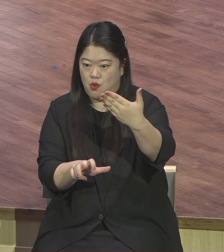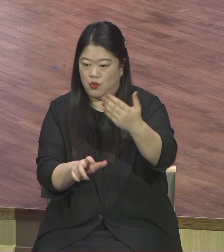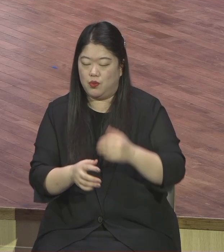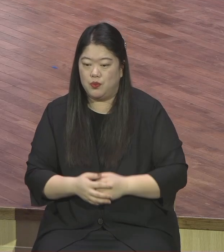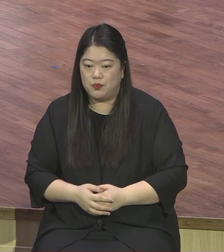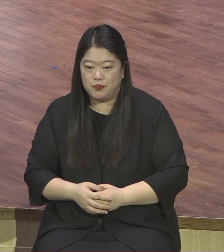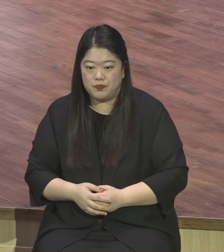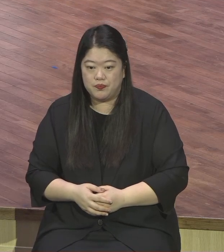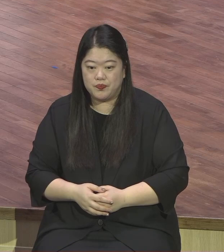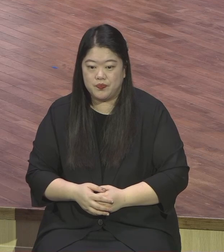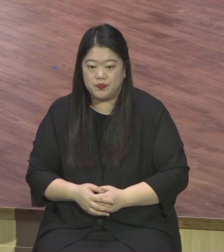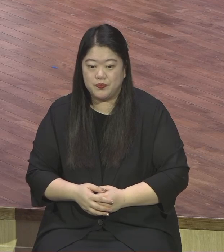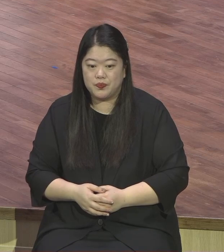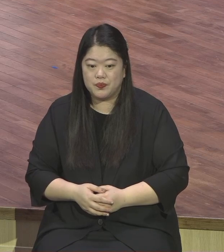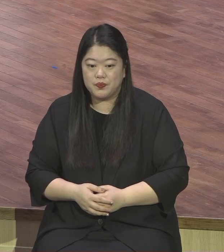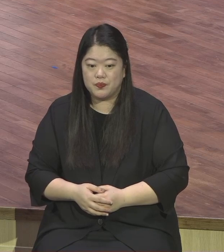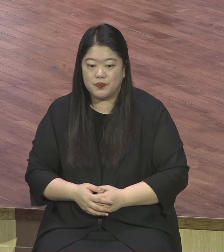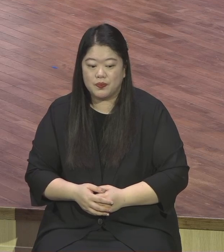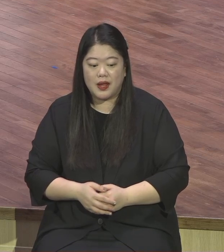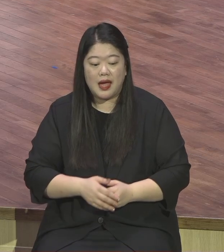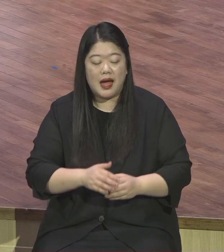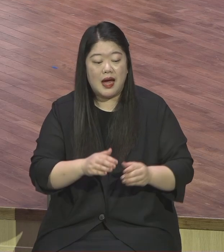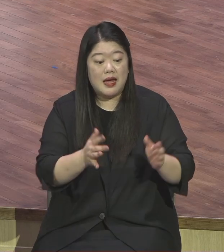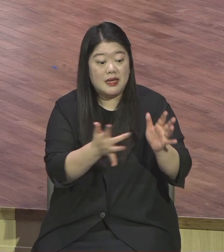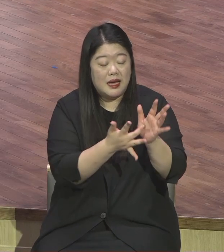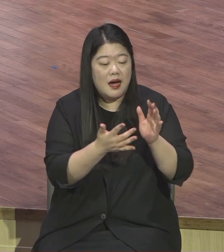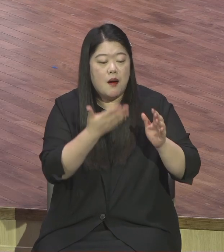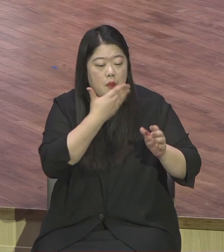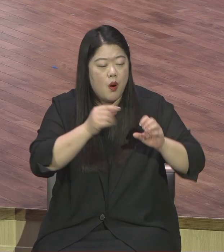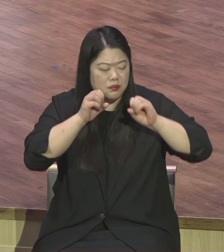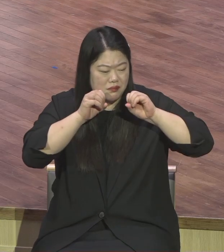돌아오게 한 자는 뭐요? 하늘의 별과 같이